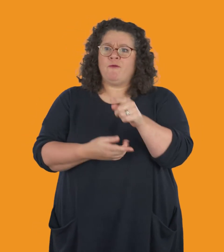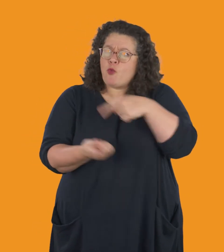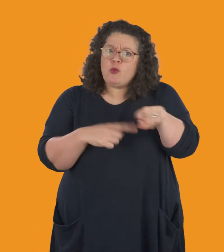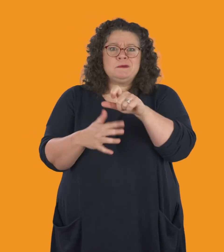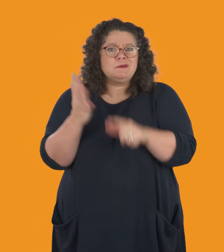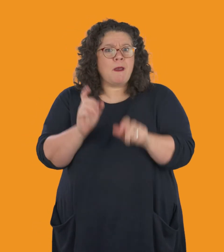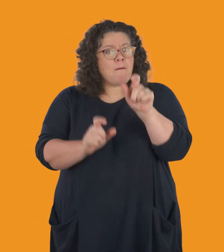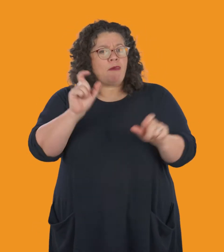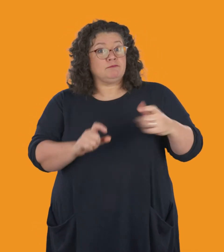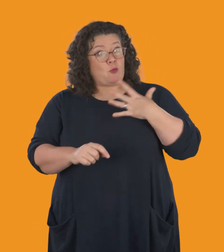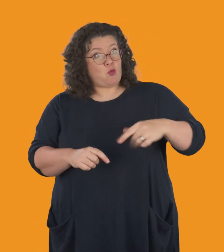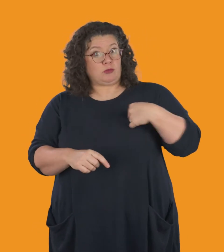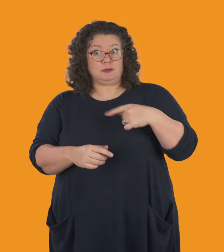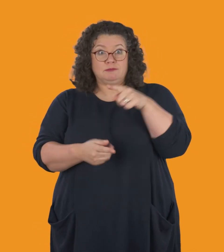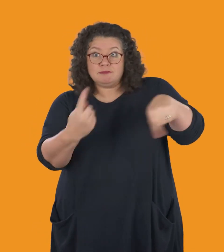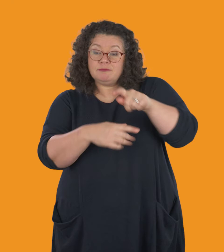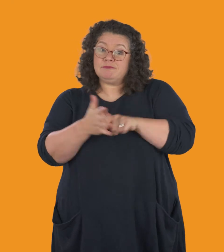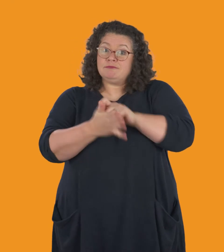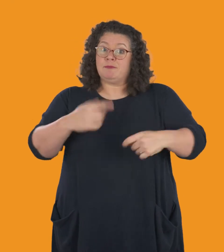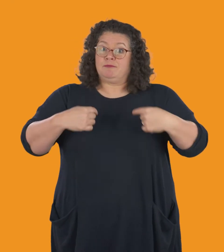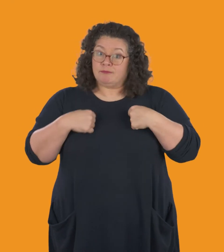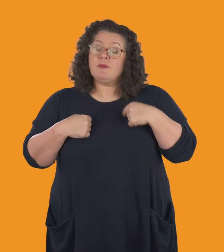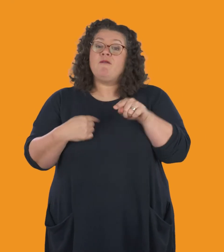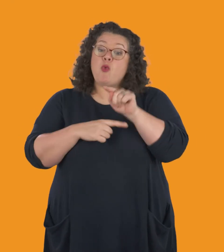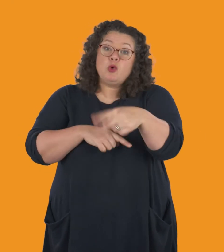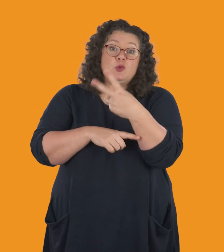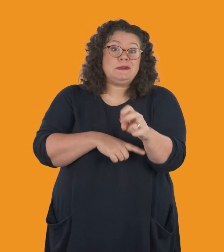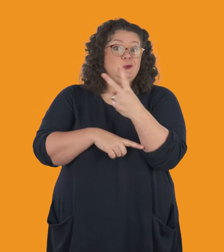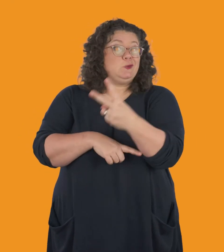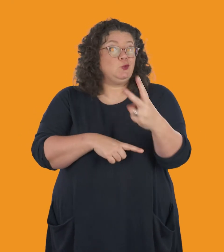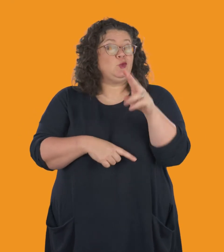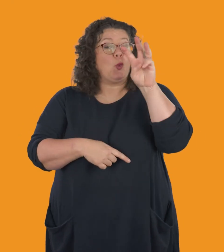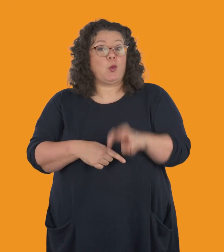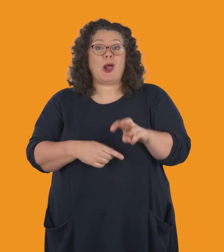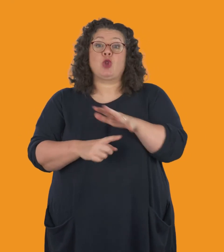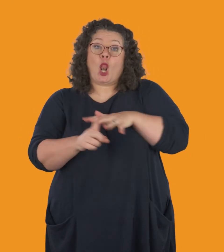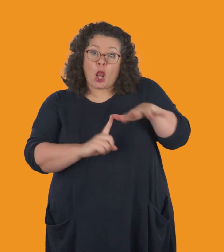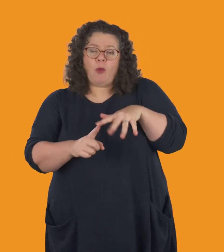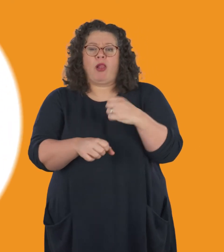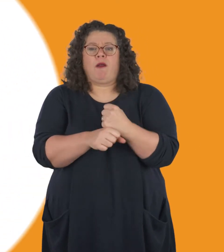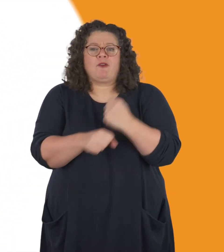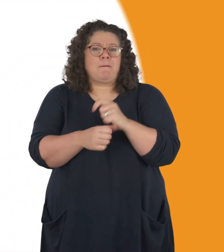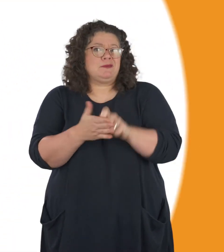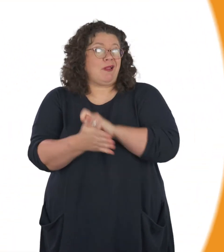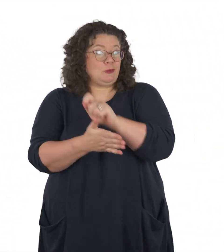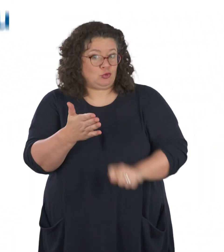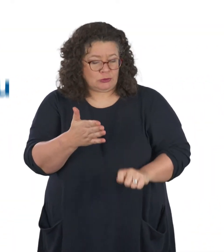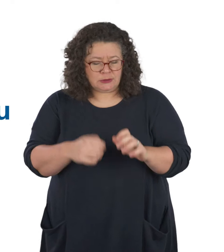i ymgeiswyr anabl sy'n sefyll yn etholiadau Llywodraeth Leol Cymru 2022. Pwy